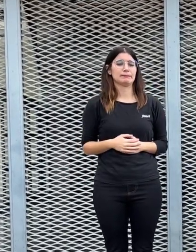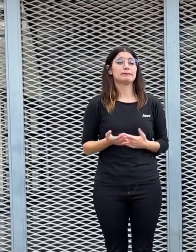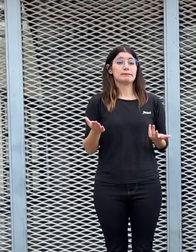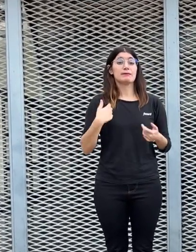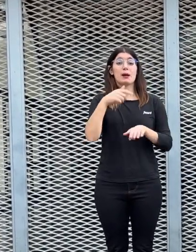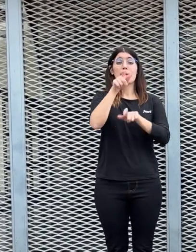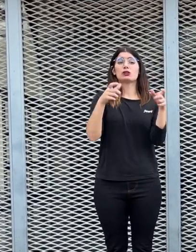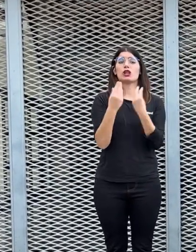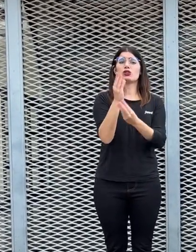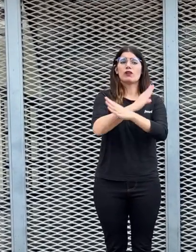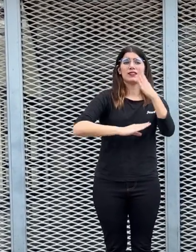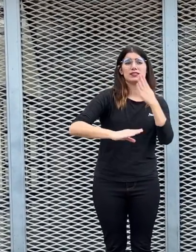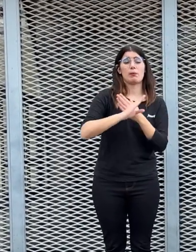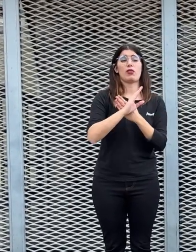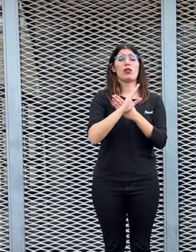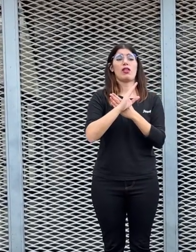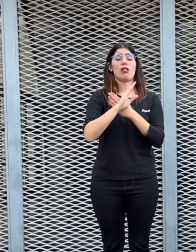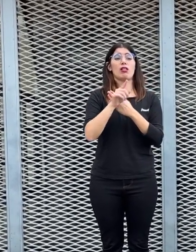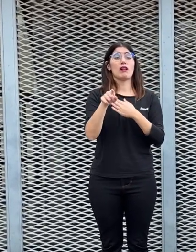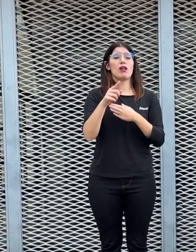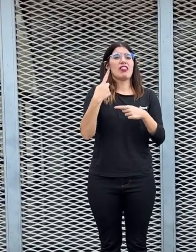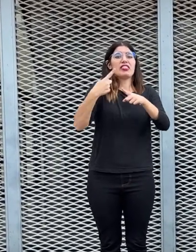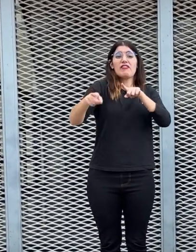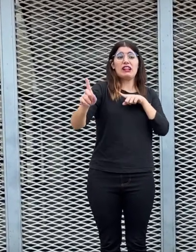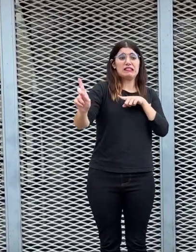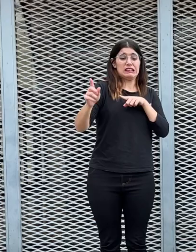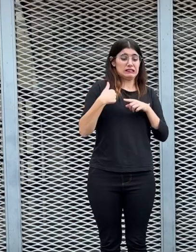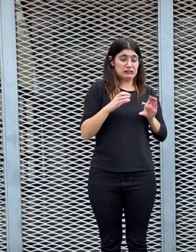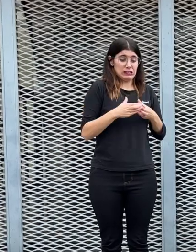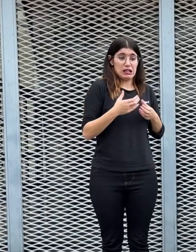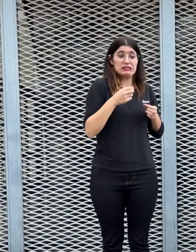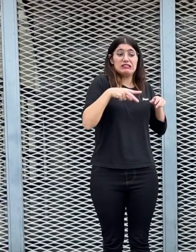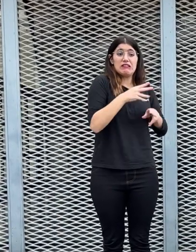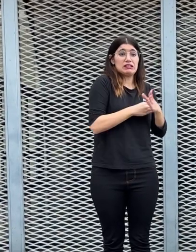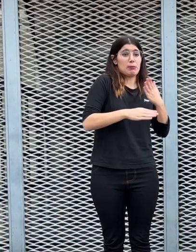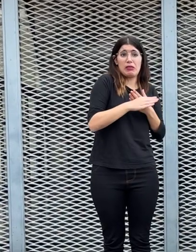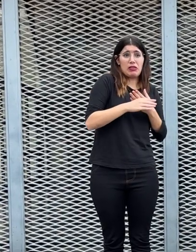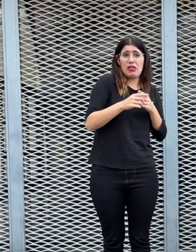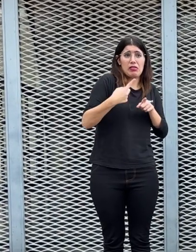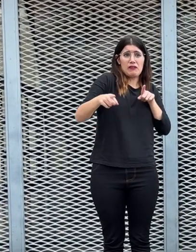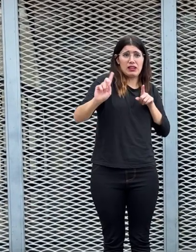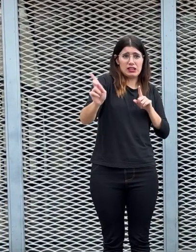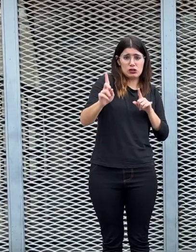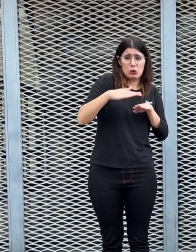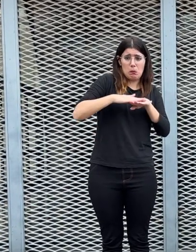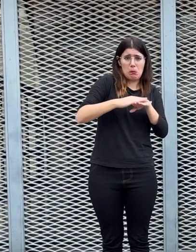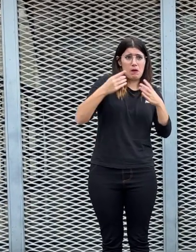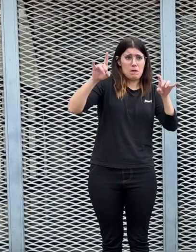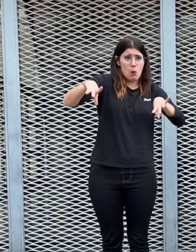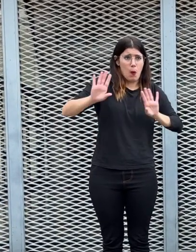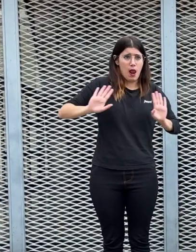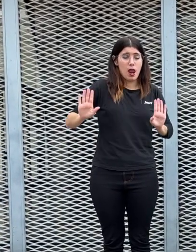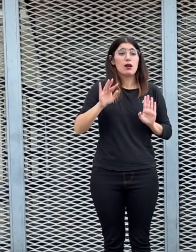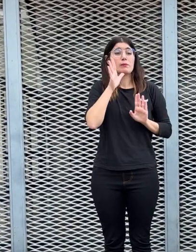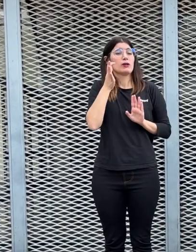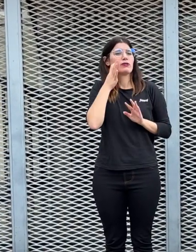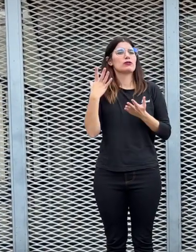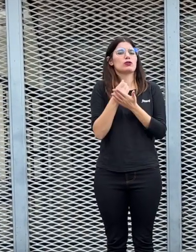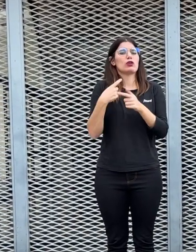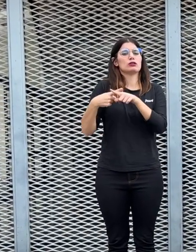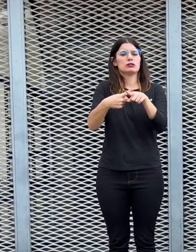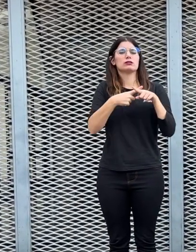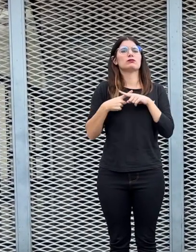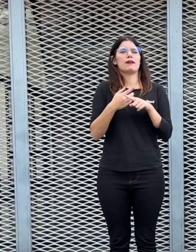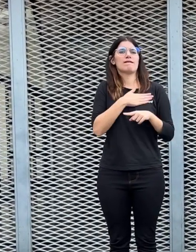Les persones amb discapacitats no són diferents de les que no en tenen cap, en essència. Tots compartim el desig de